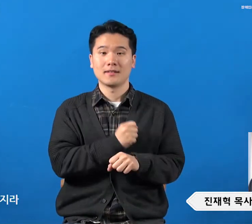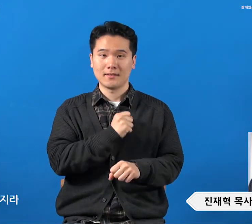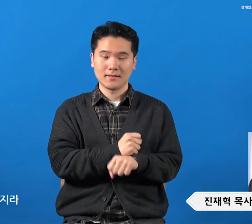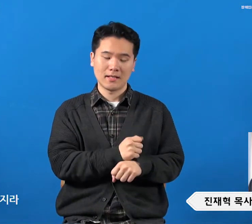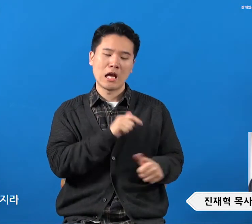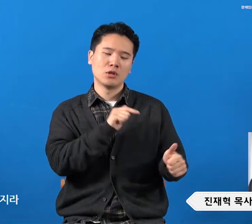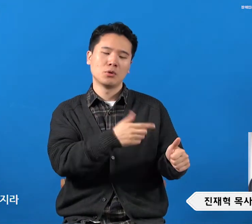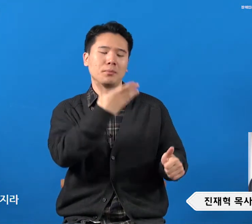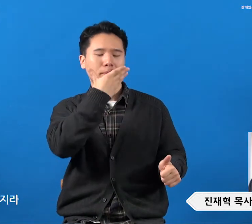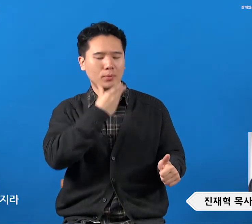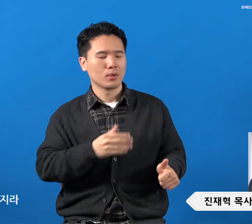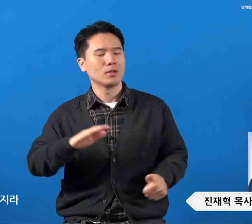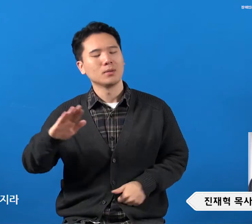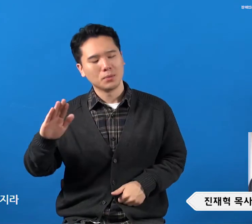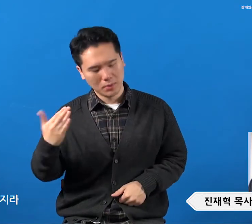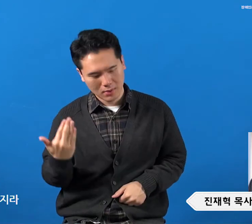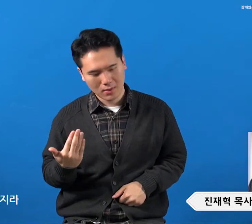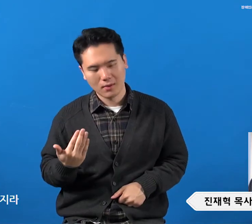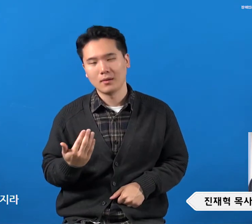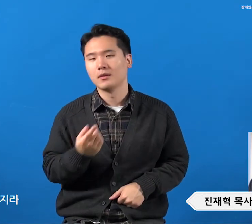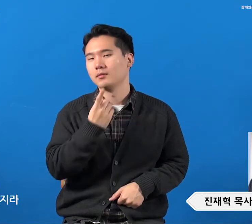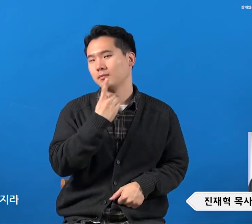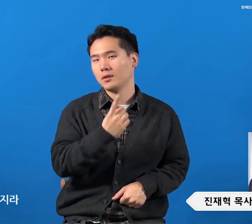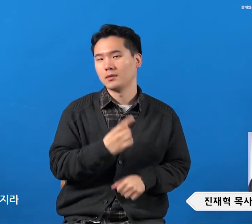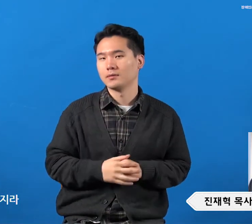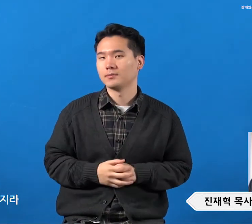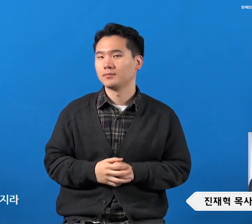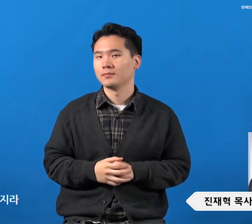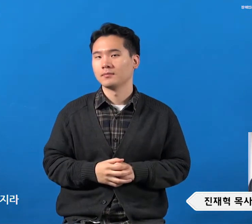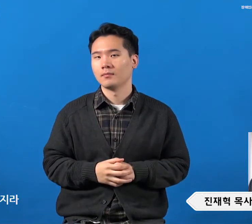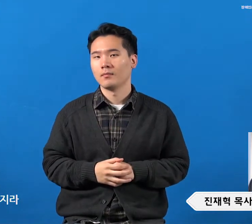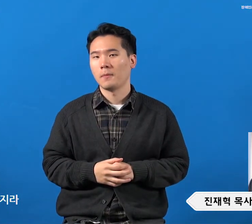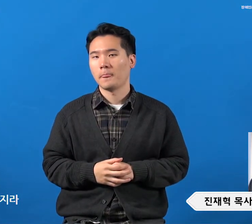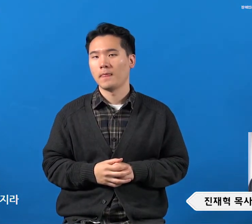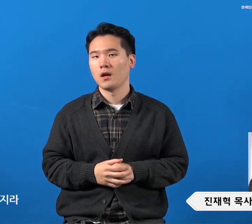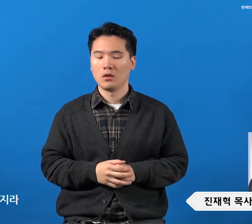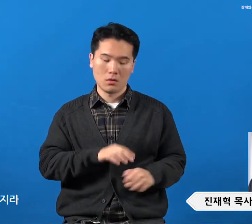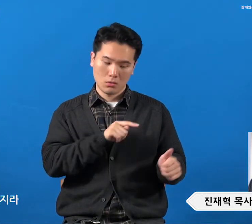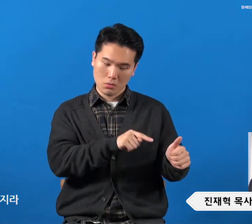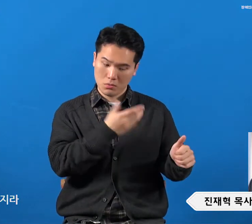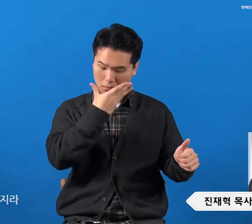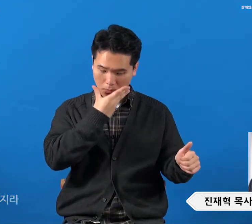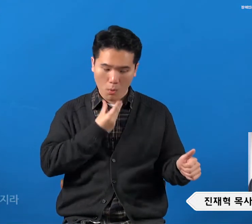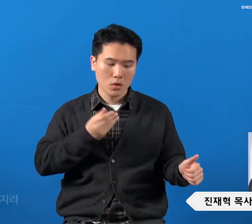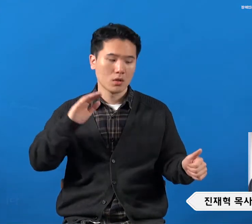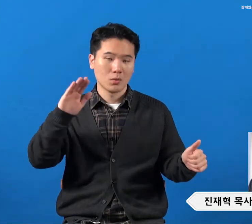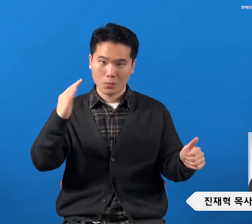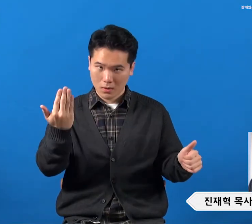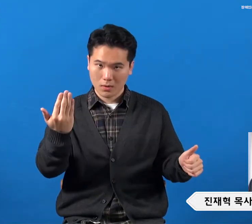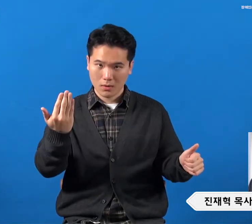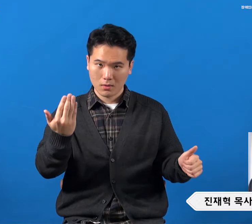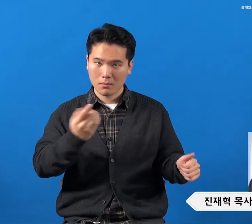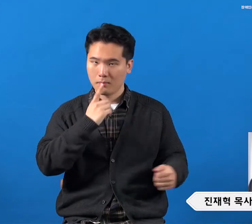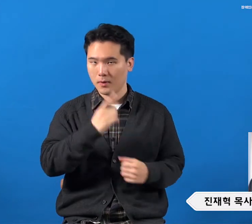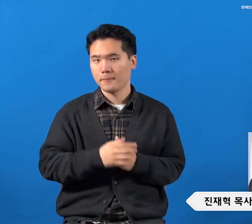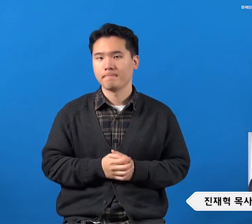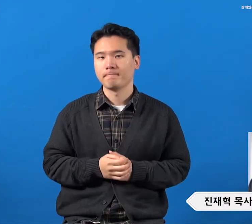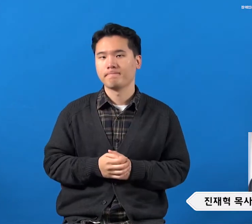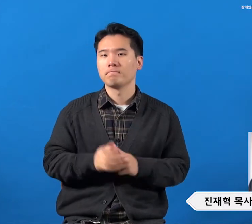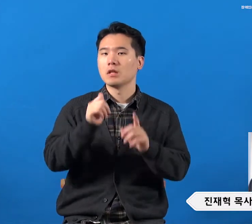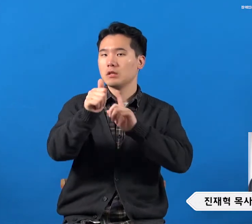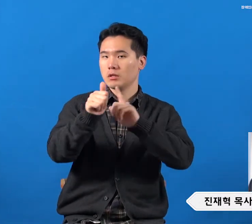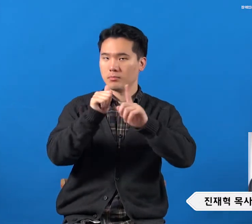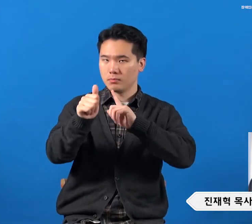너는 복이 될지라. 너는 복이 될지라, 이렇게 이야기했습니다. 히브리 원어를 좀